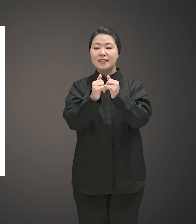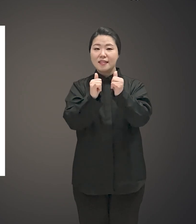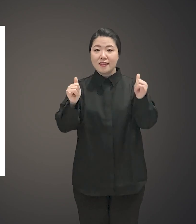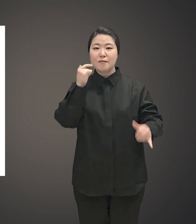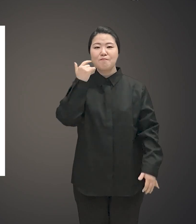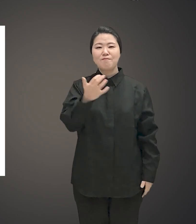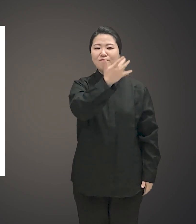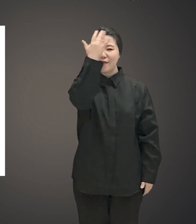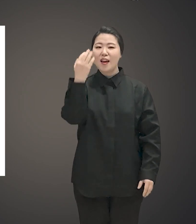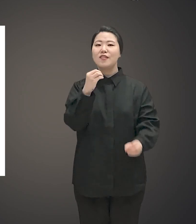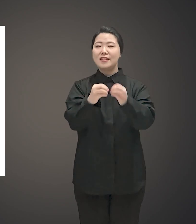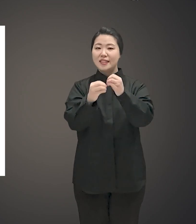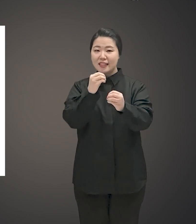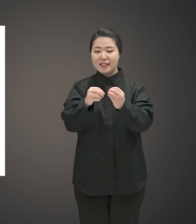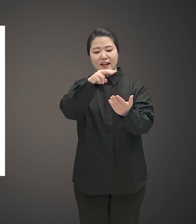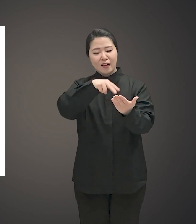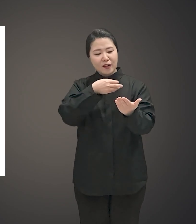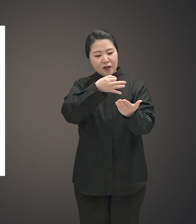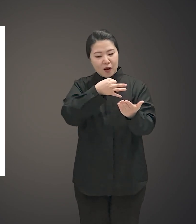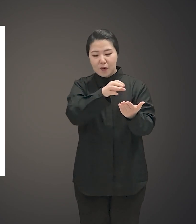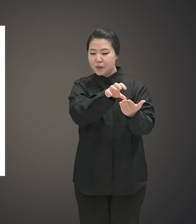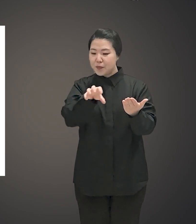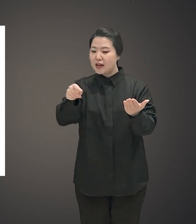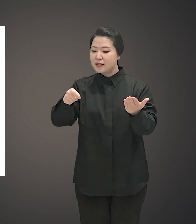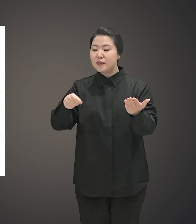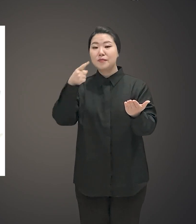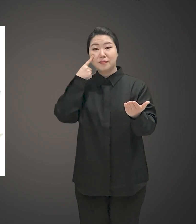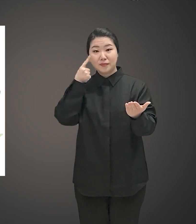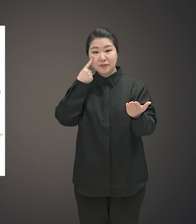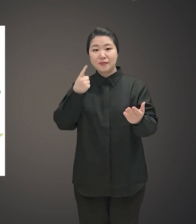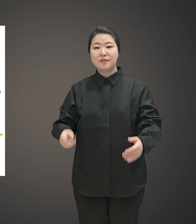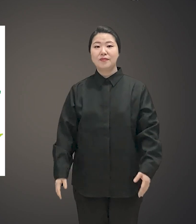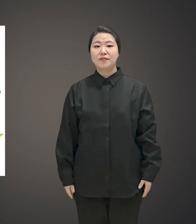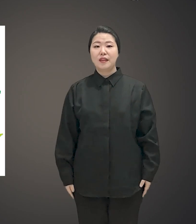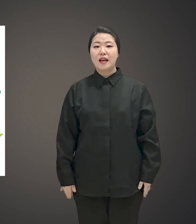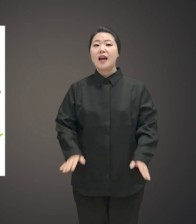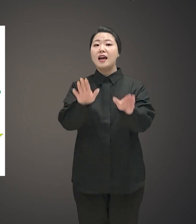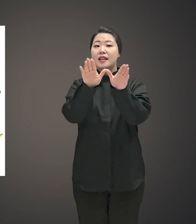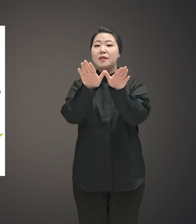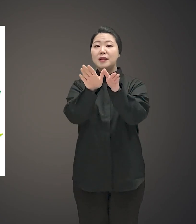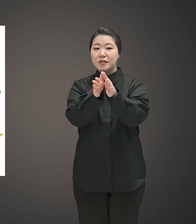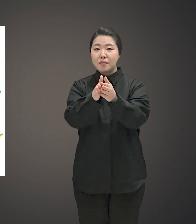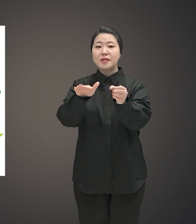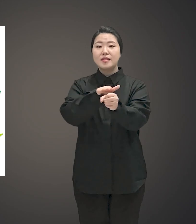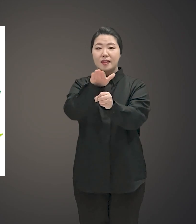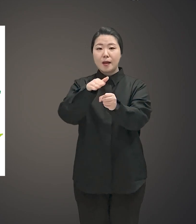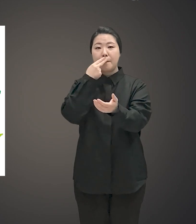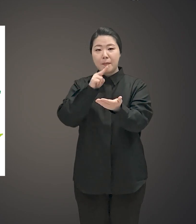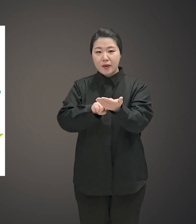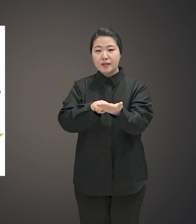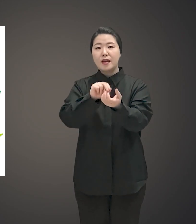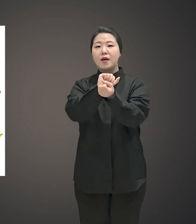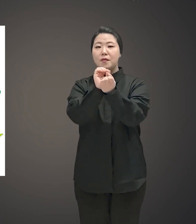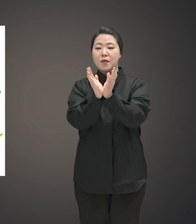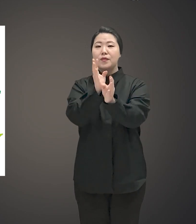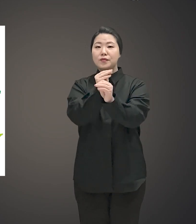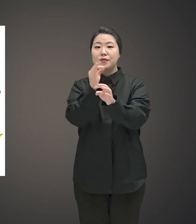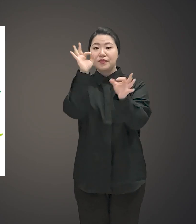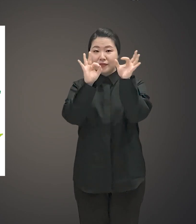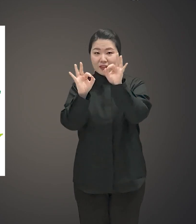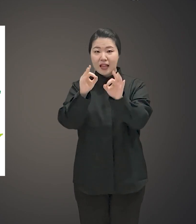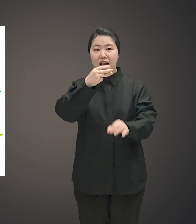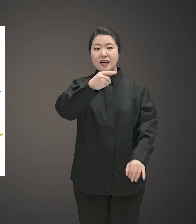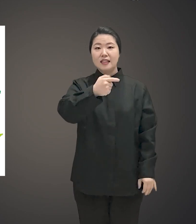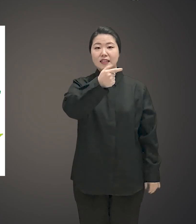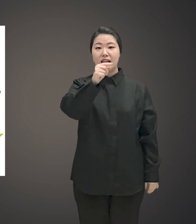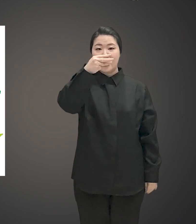시들을 소리내어 읽으며 따라 써보아요. 둘로 접은 사랑의 편지가 꽃의 주소를 찾고 있다.